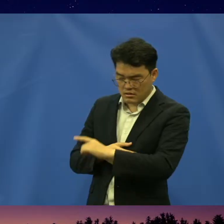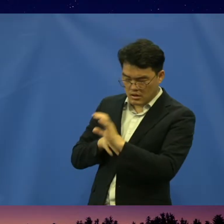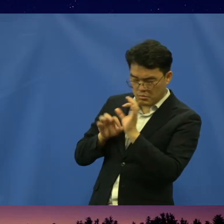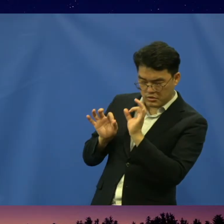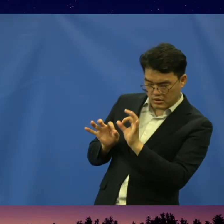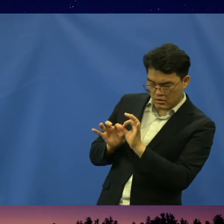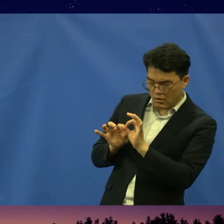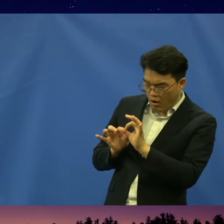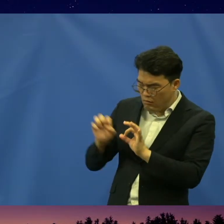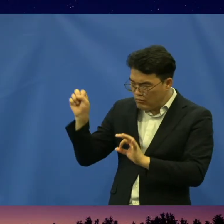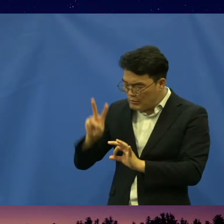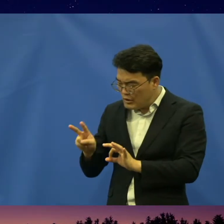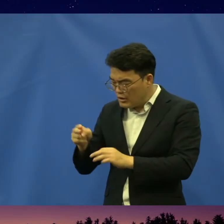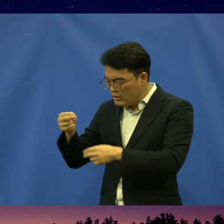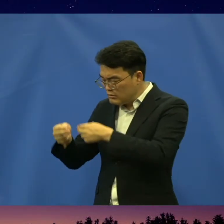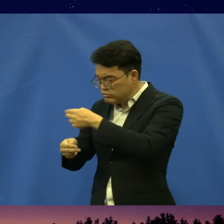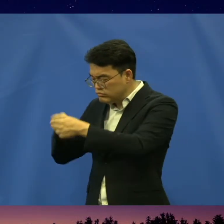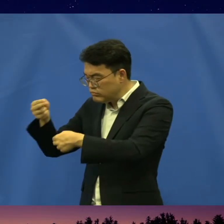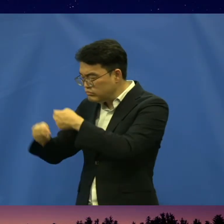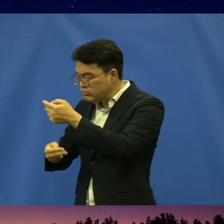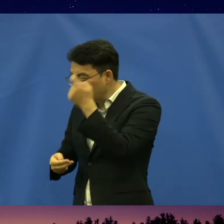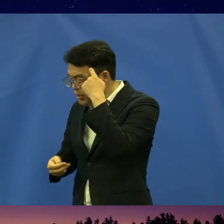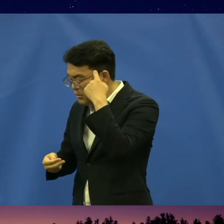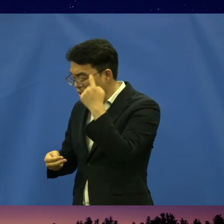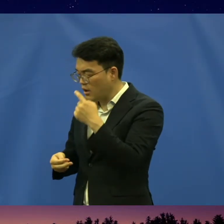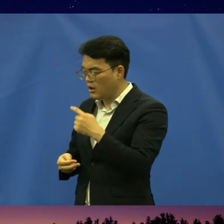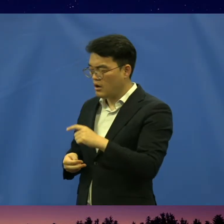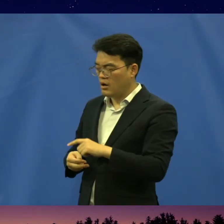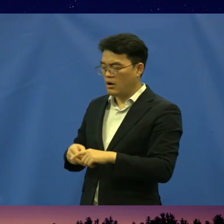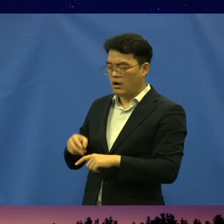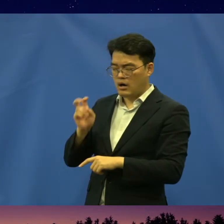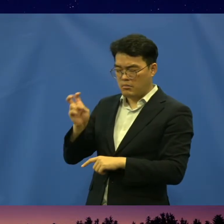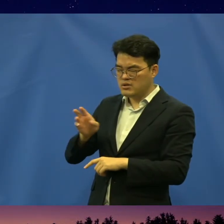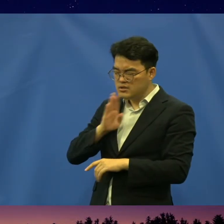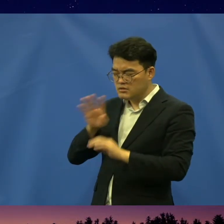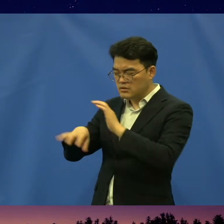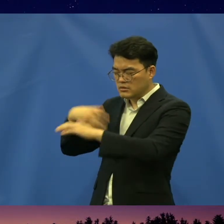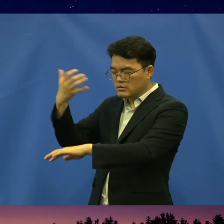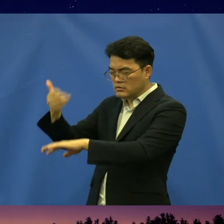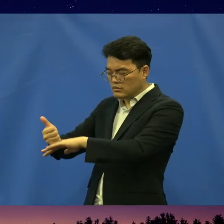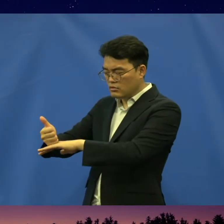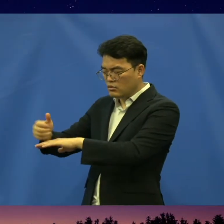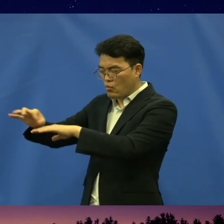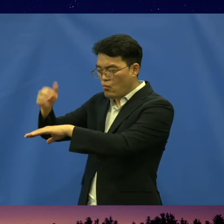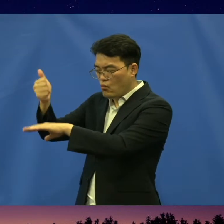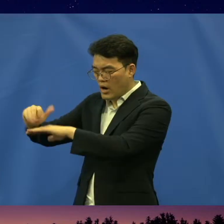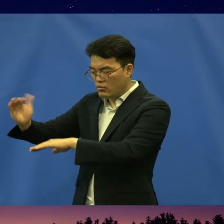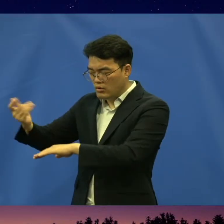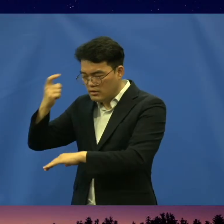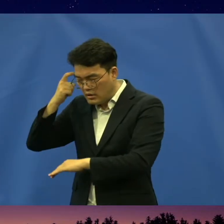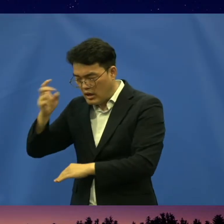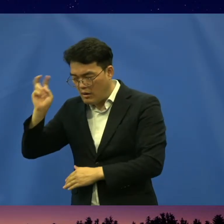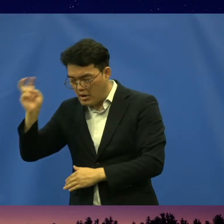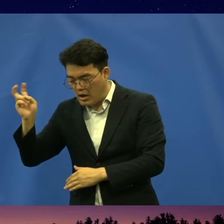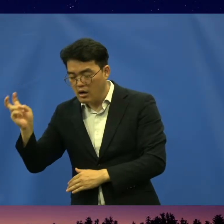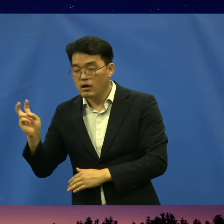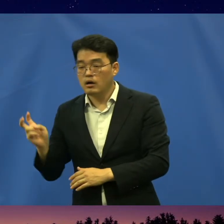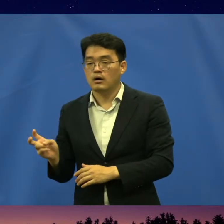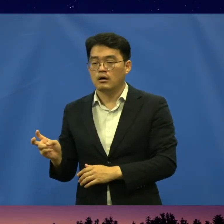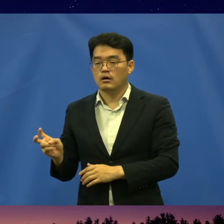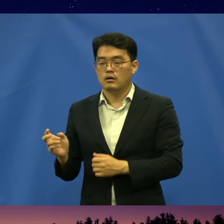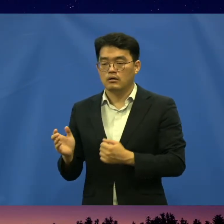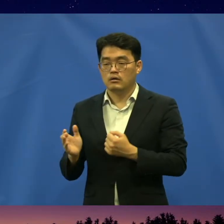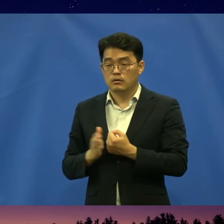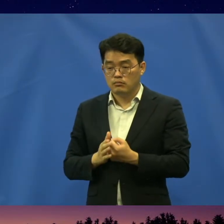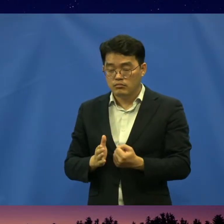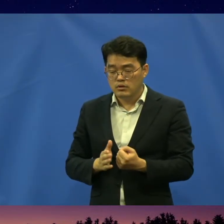있는 것 같아. 처음에는 안 믿었다가도 사람들이 계속 그 얘기를 들으면 나중에는 좀 마음이 이렇게